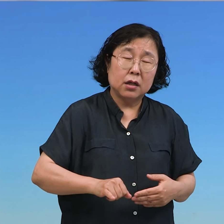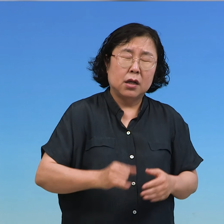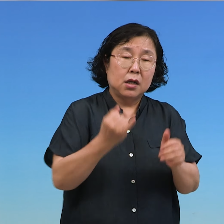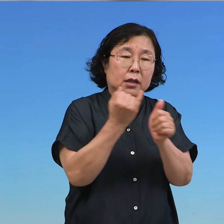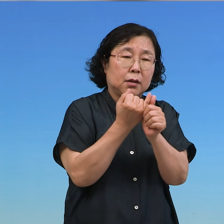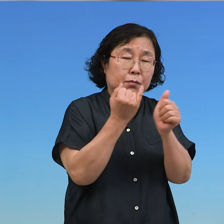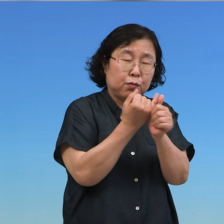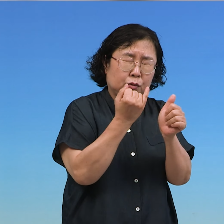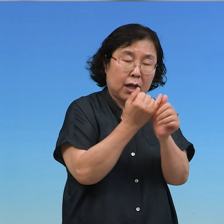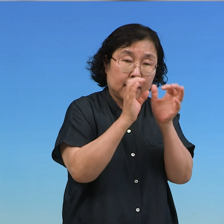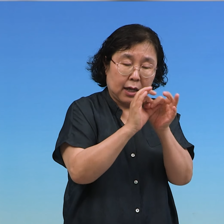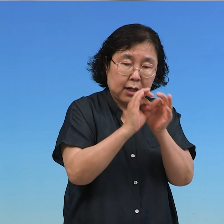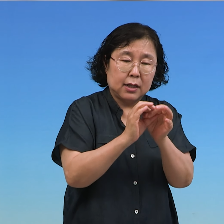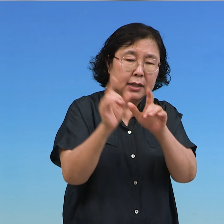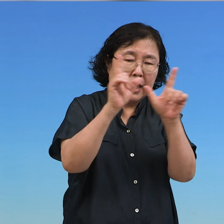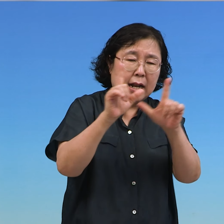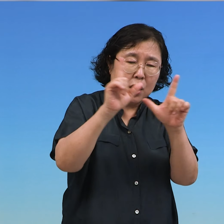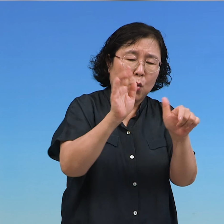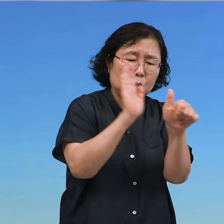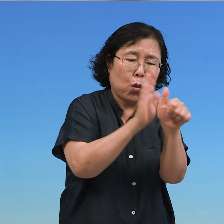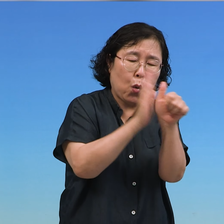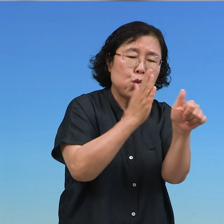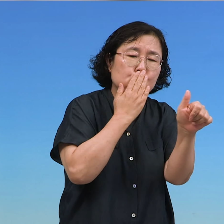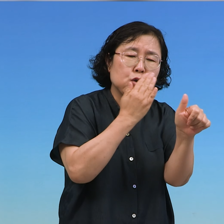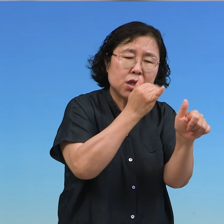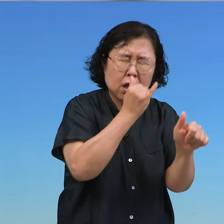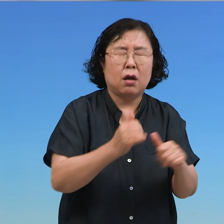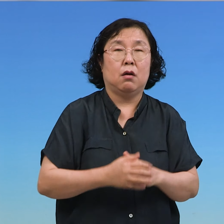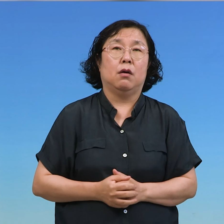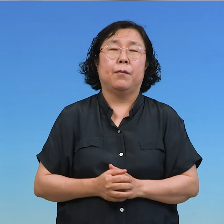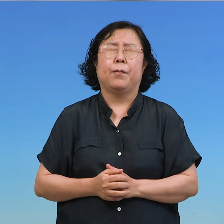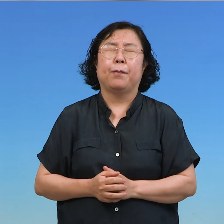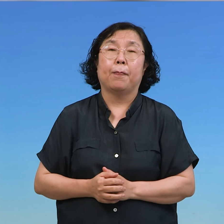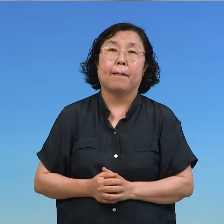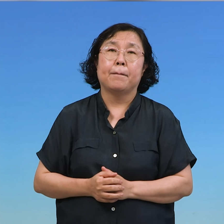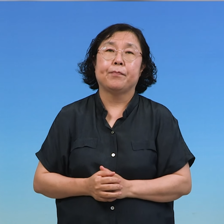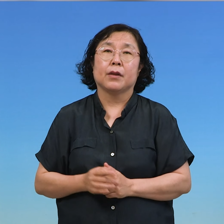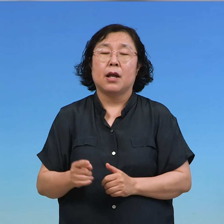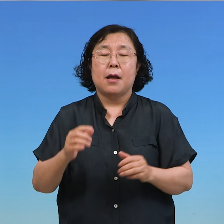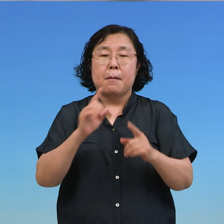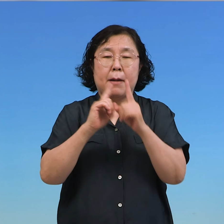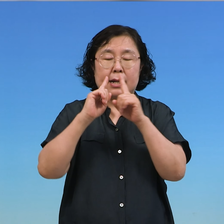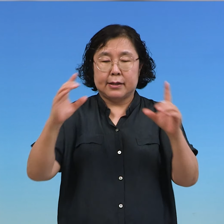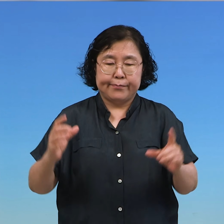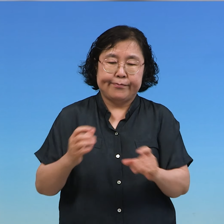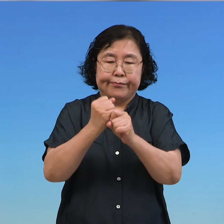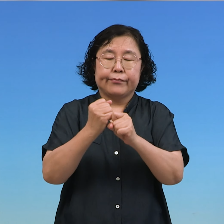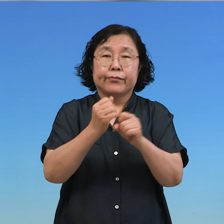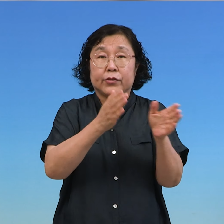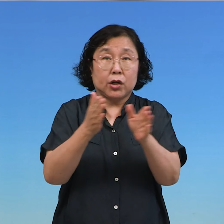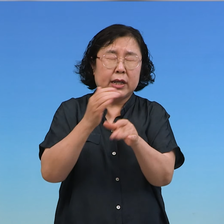있고 살릴 수 있습니다 오늘 이 말씀을 총 정리하면서 우리 이 찬양 주님